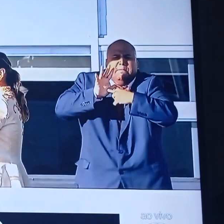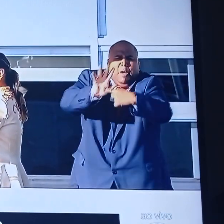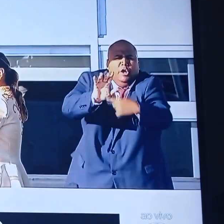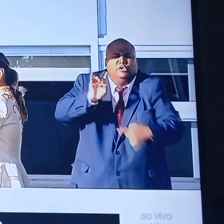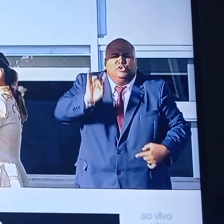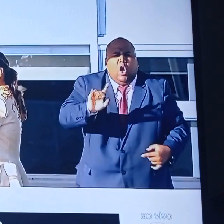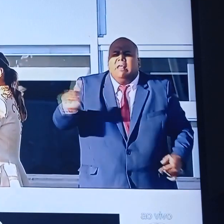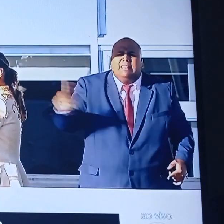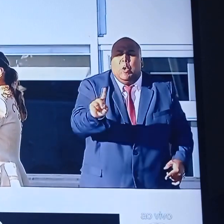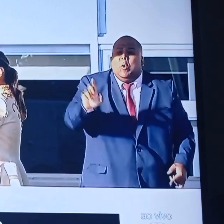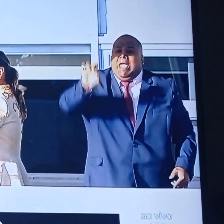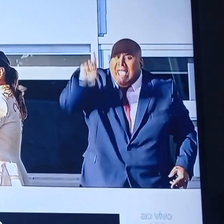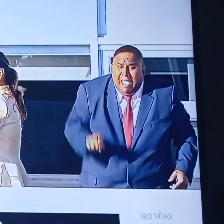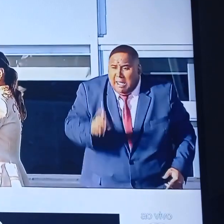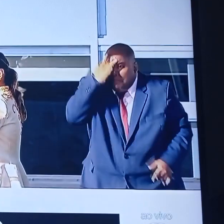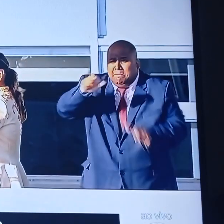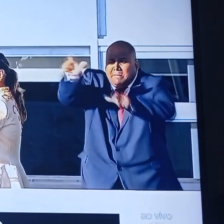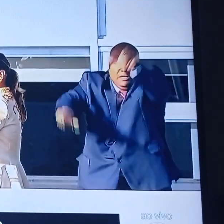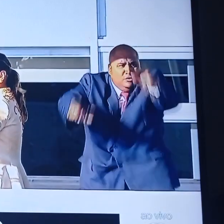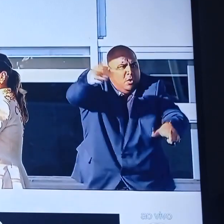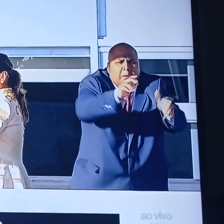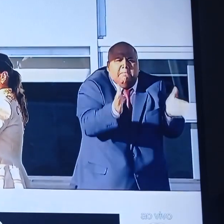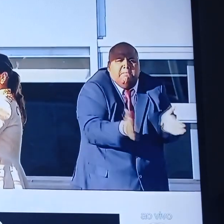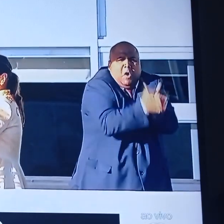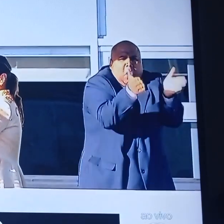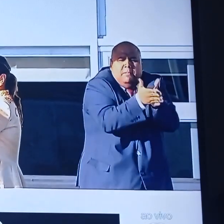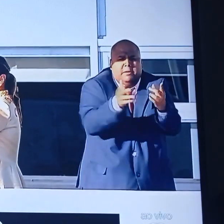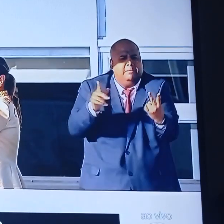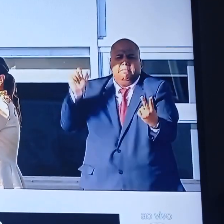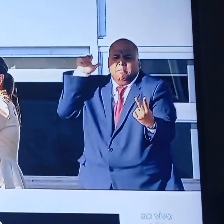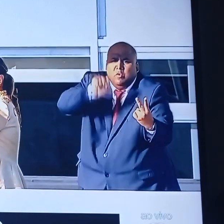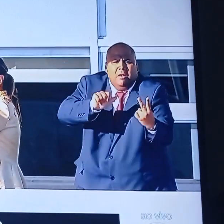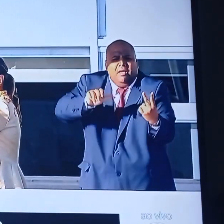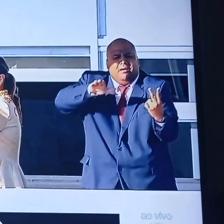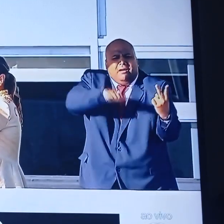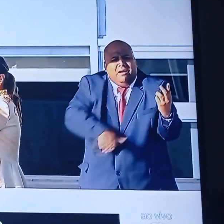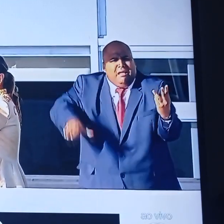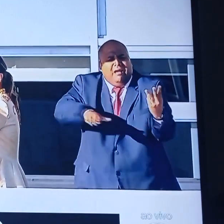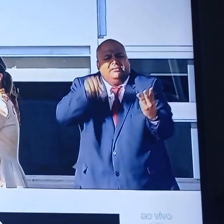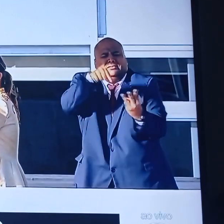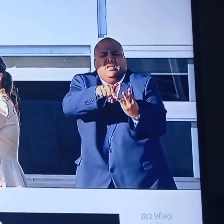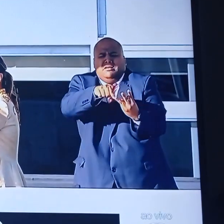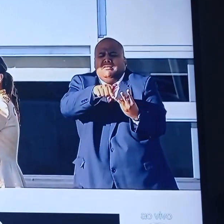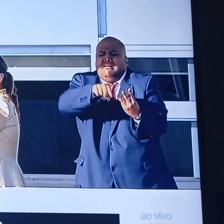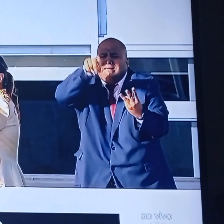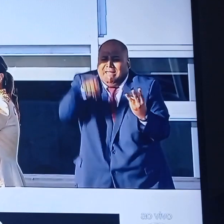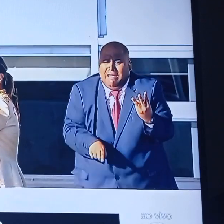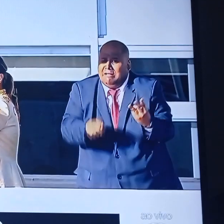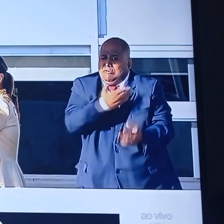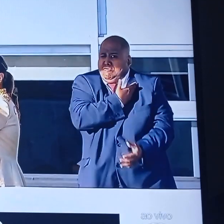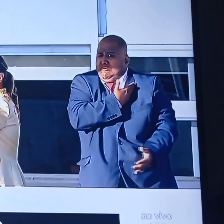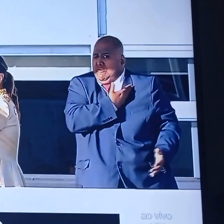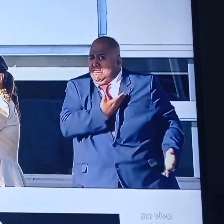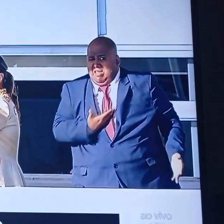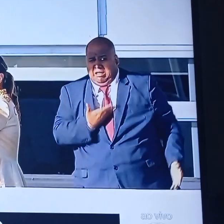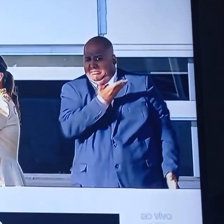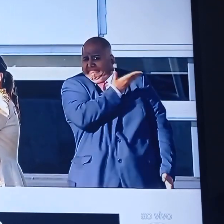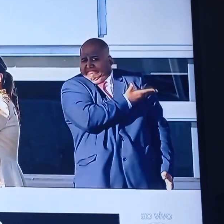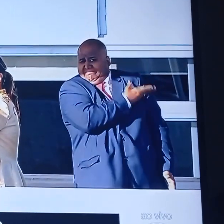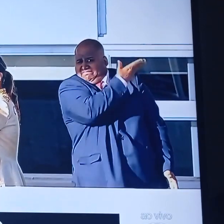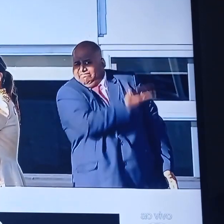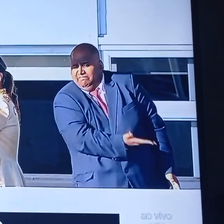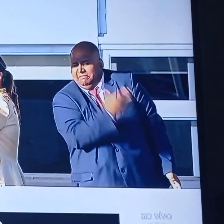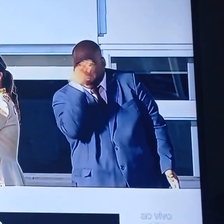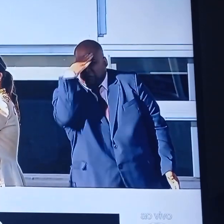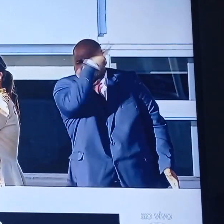indicadores. São pessoas, homens, mulheres e crianças, vítimas de um desgoverno, afinal